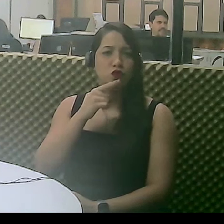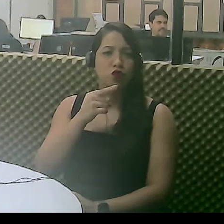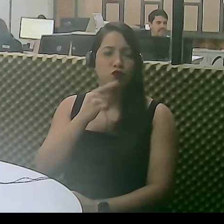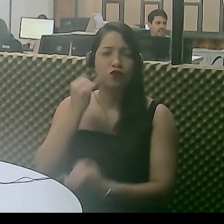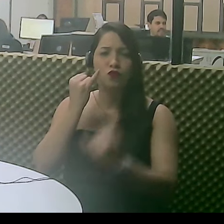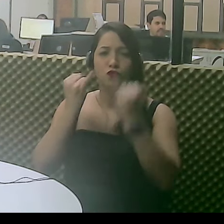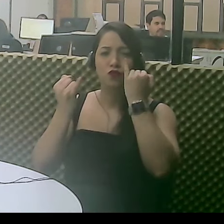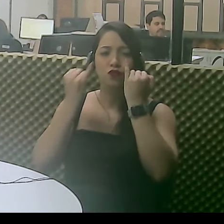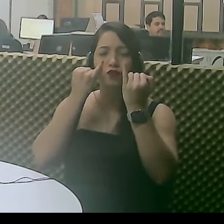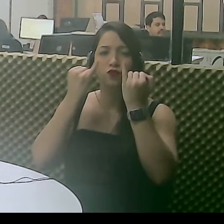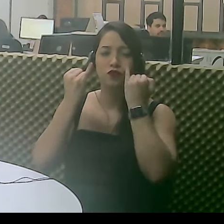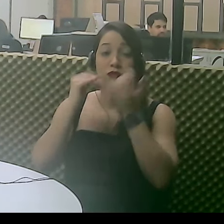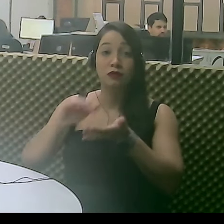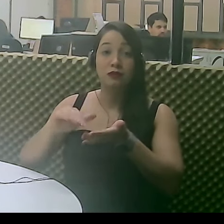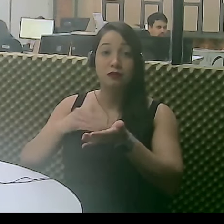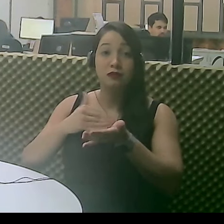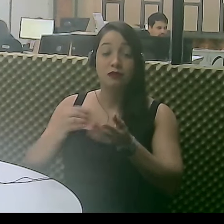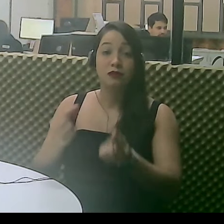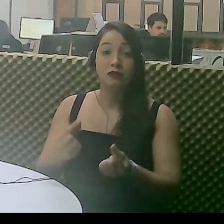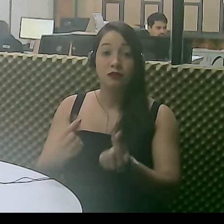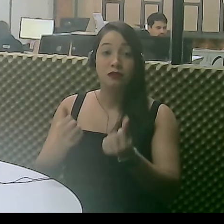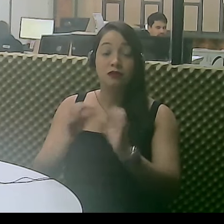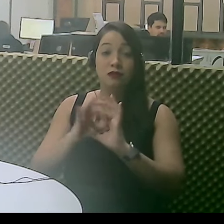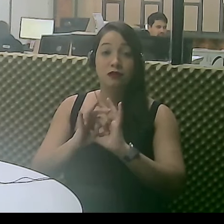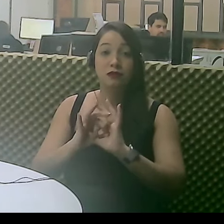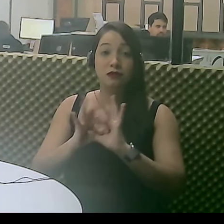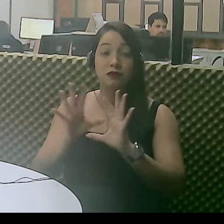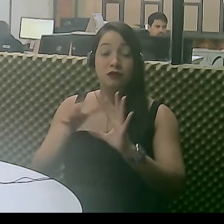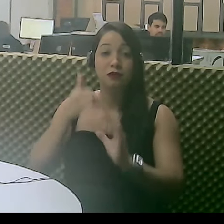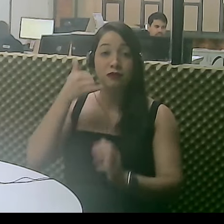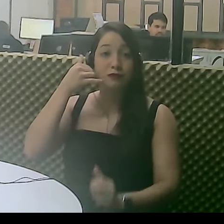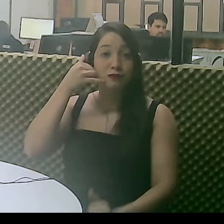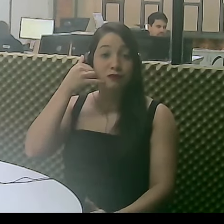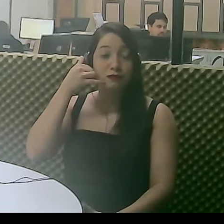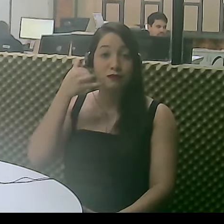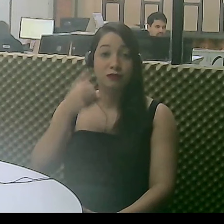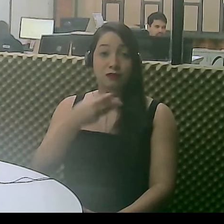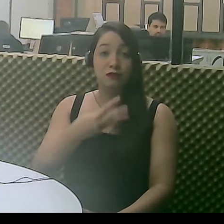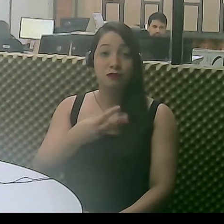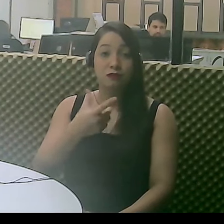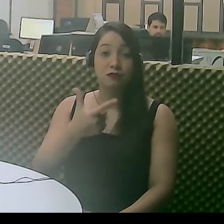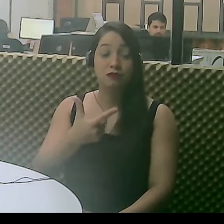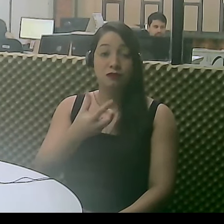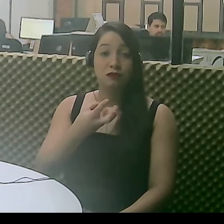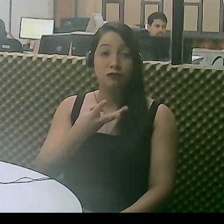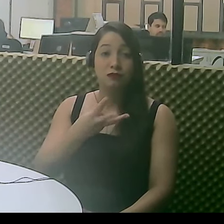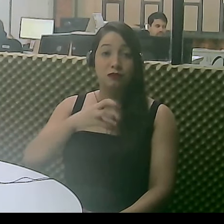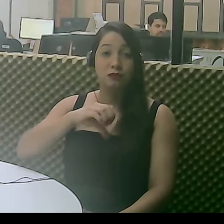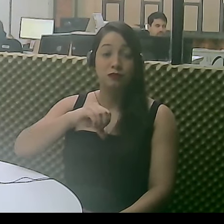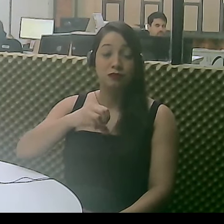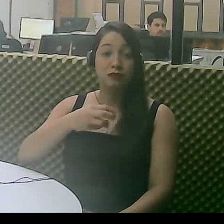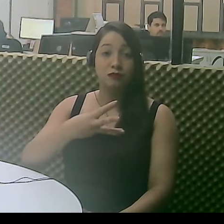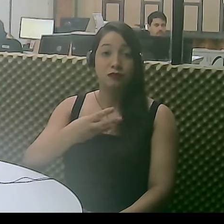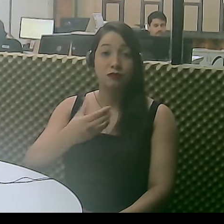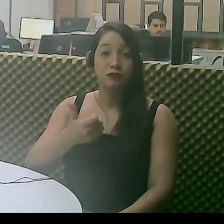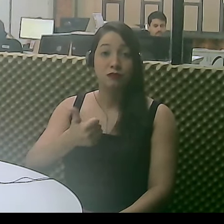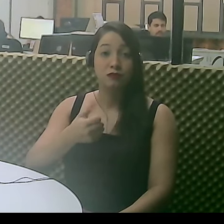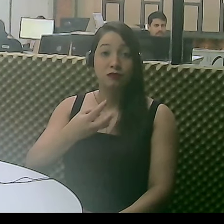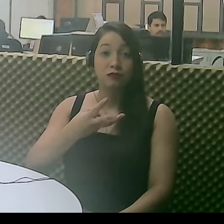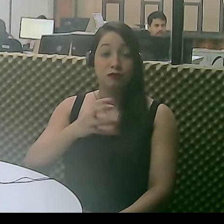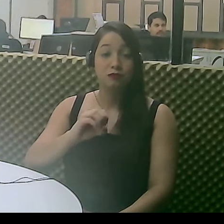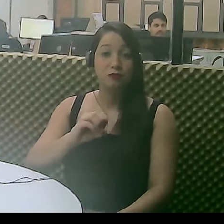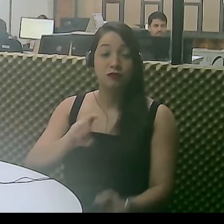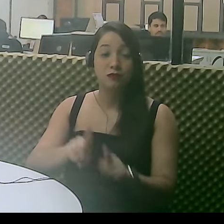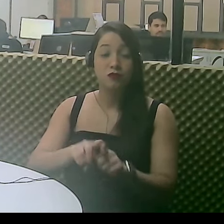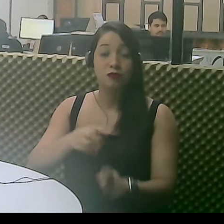informações a Secretaria de Finanças está disponível pelos telefones 3239 313